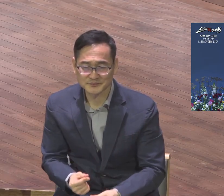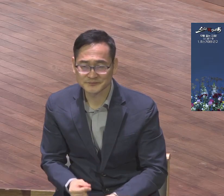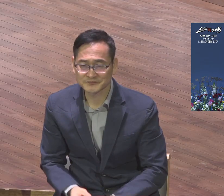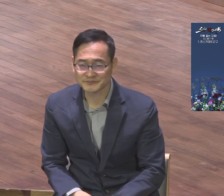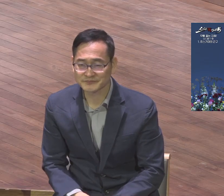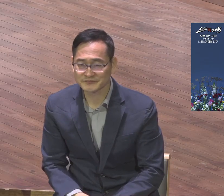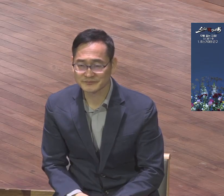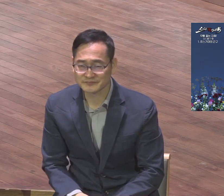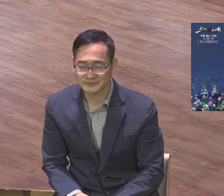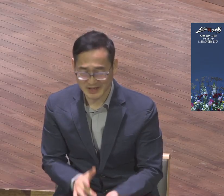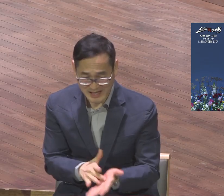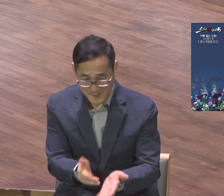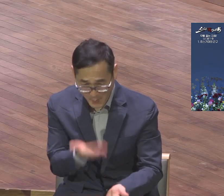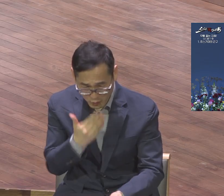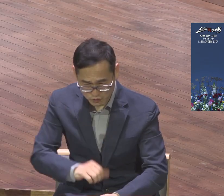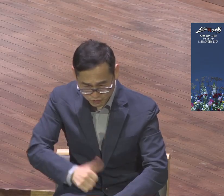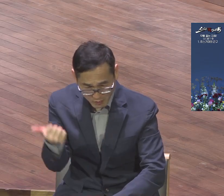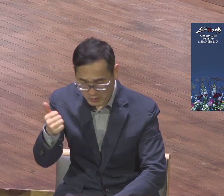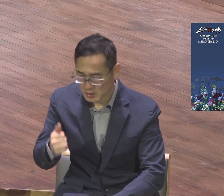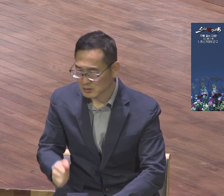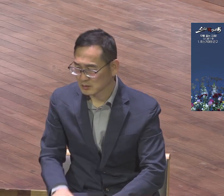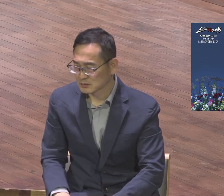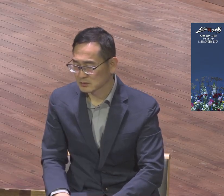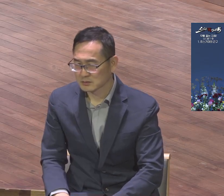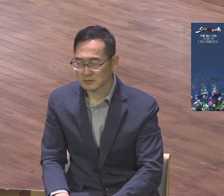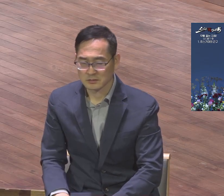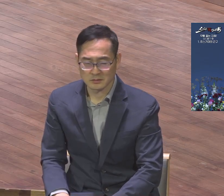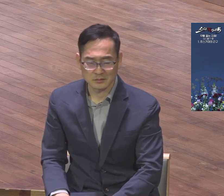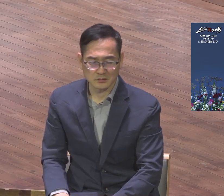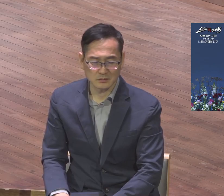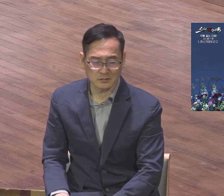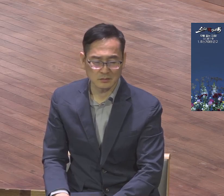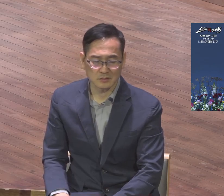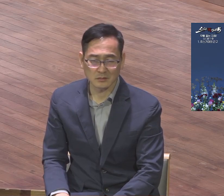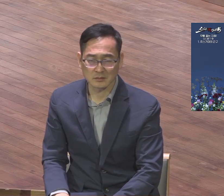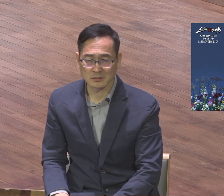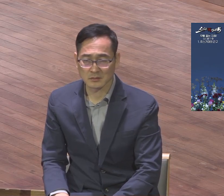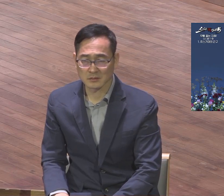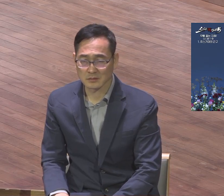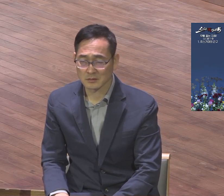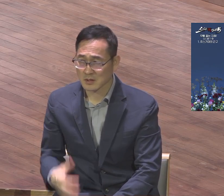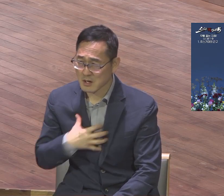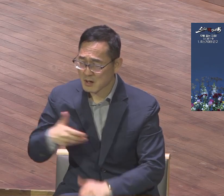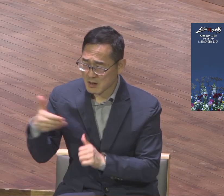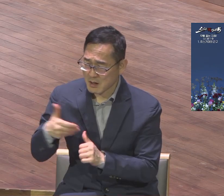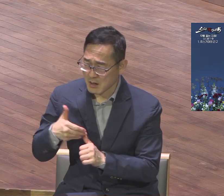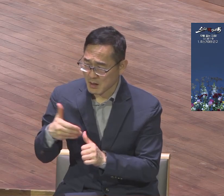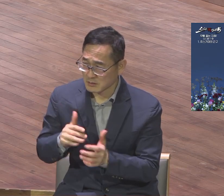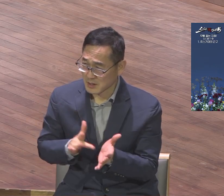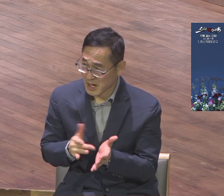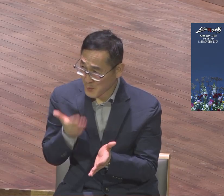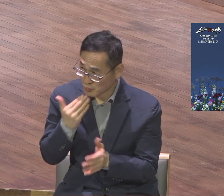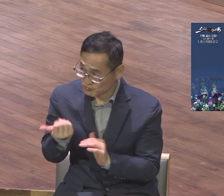그런데 뭐 자살할 수밖에 없는, 자살하고 싶은 그런 상황이지요.